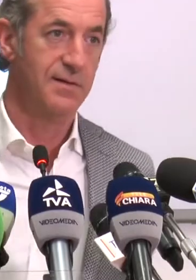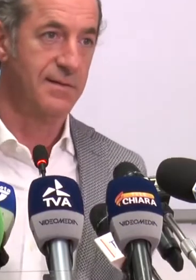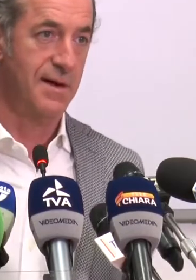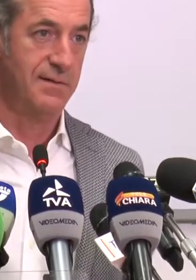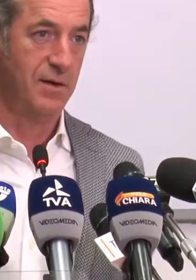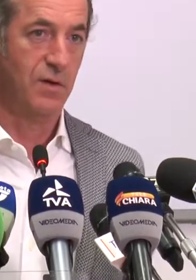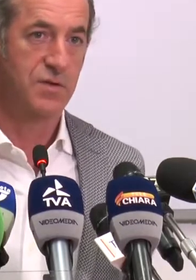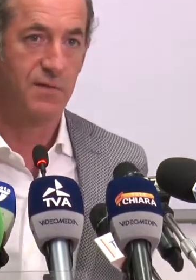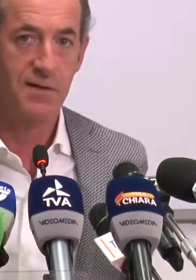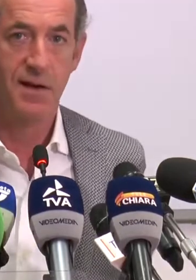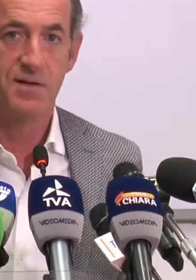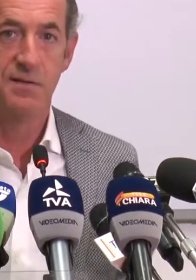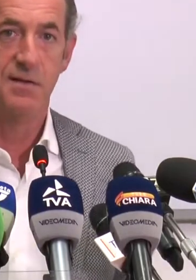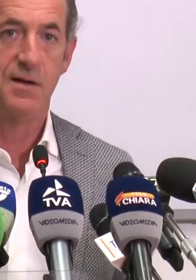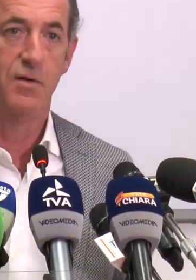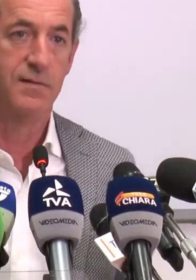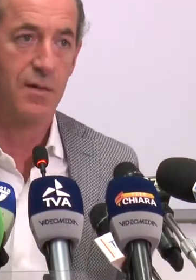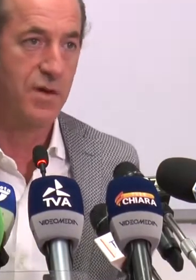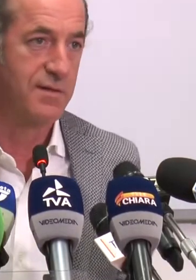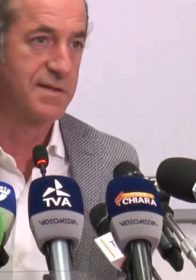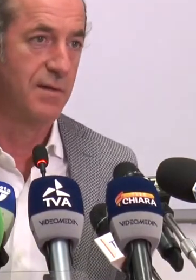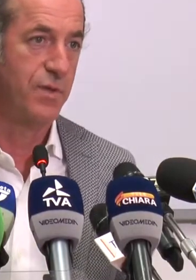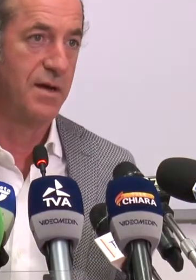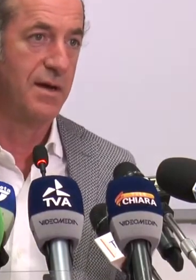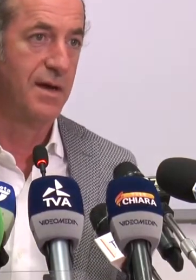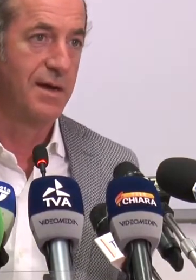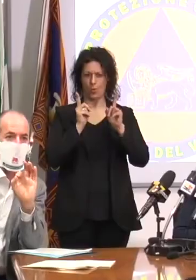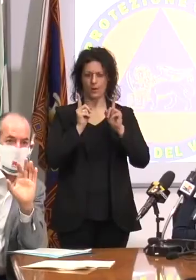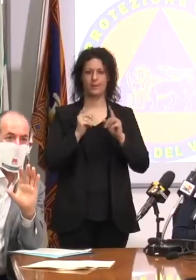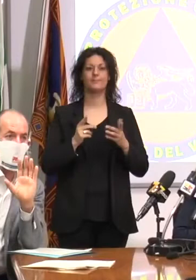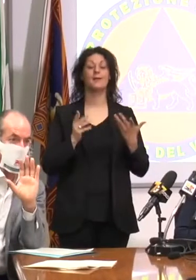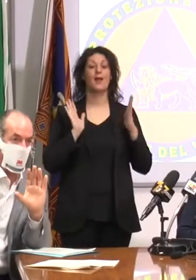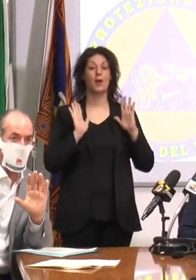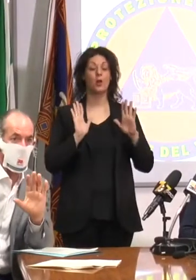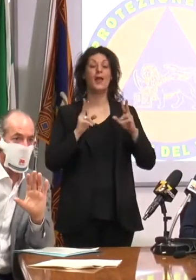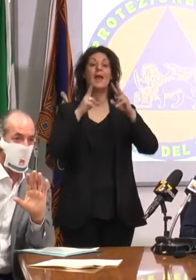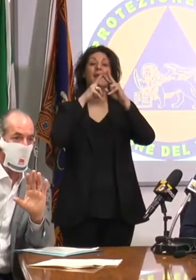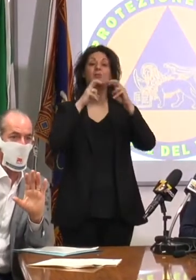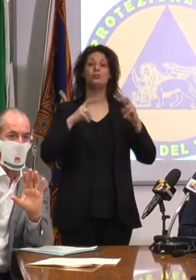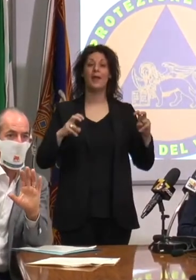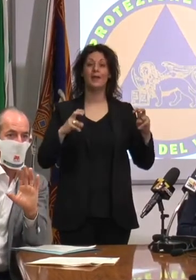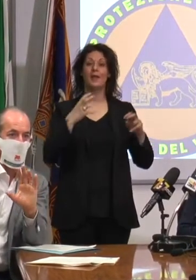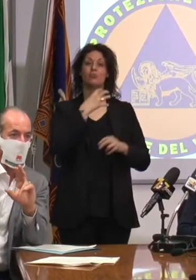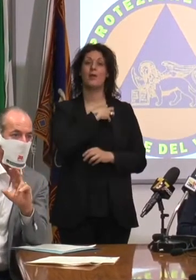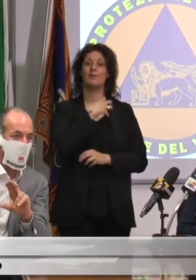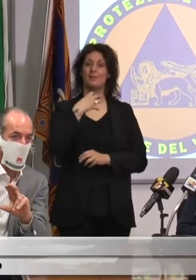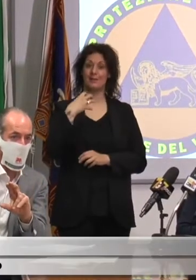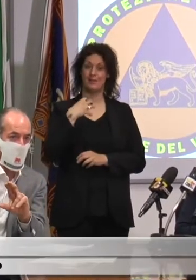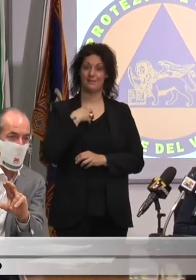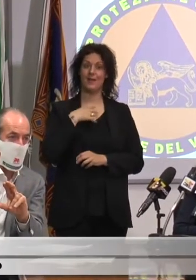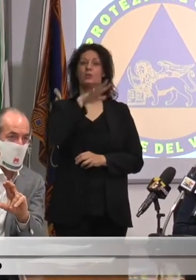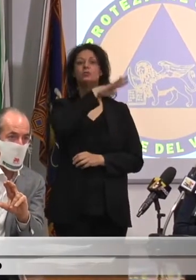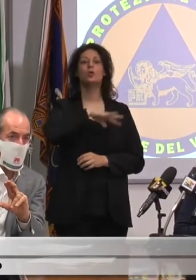alle indicazioni del Ministero della Salute, che appunto lo vietava. C'è la ricerca scientifica di